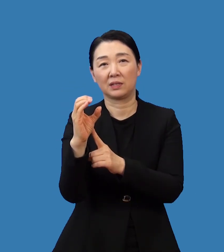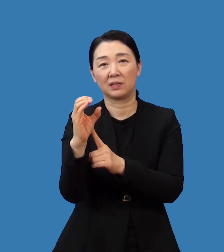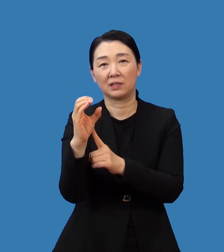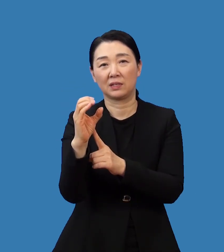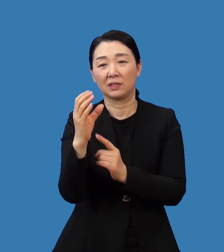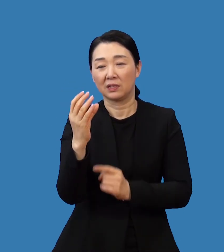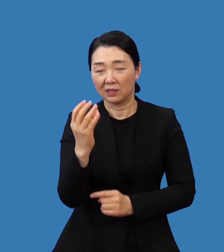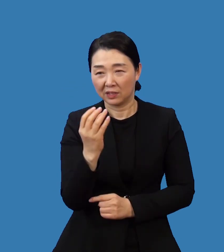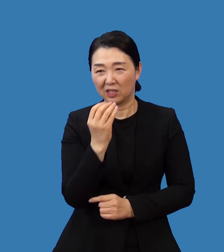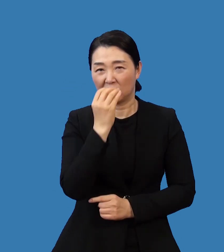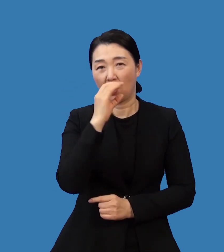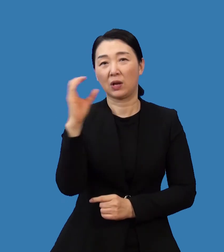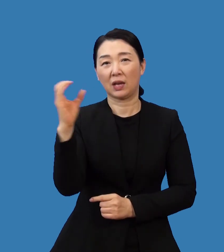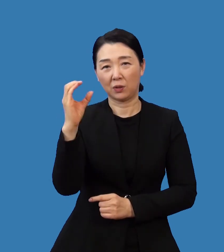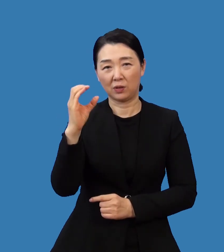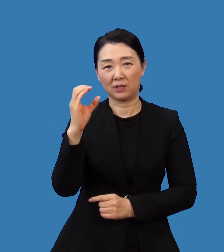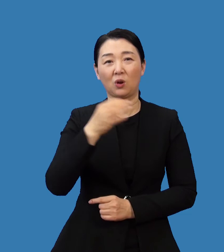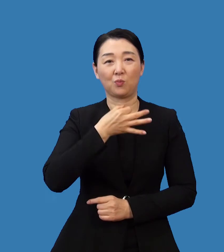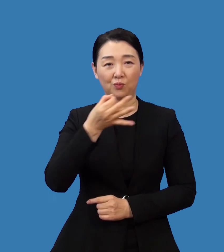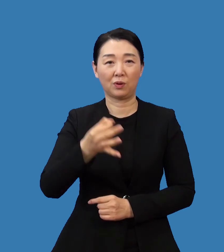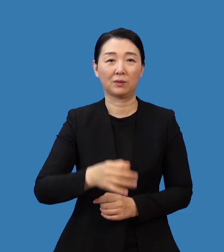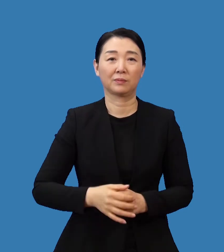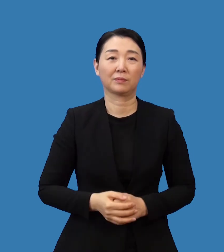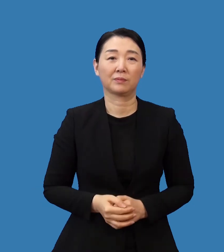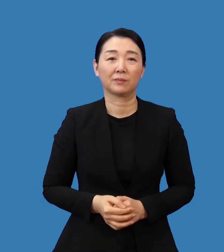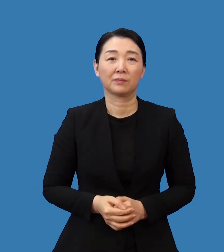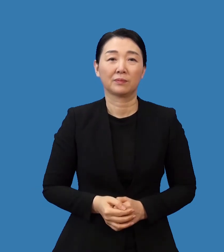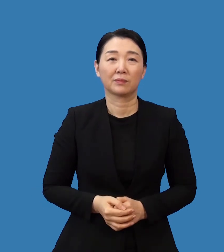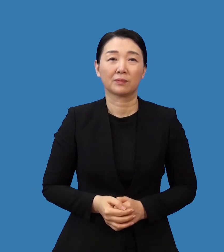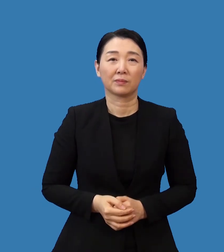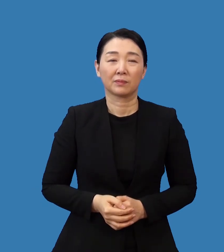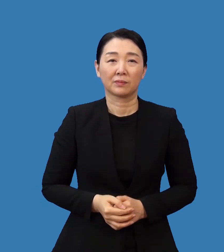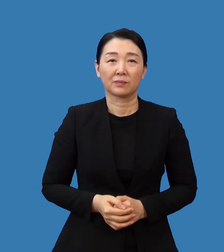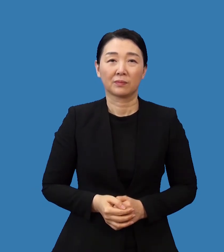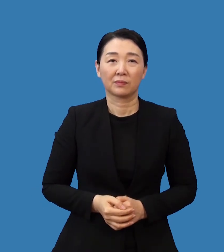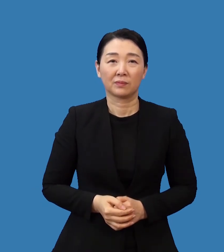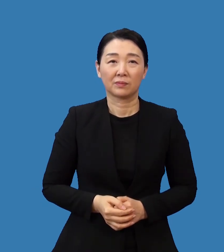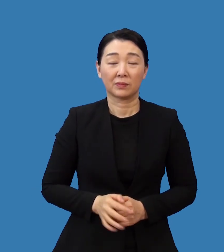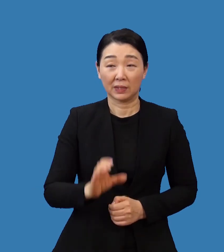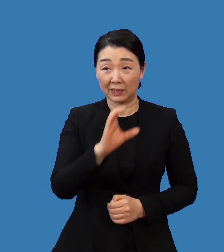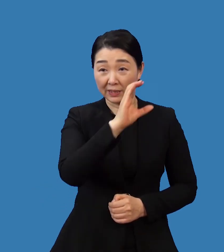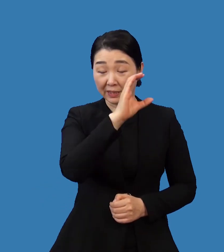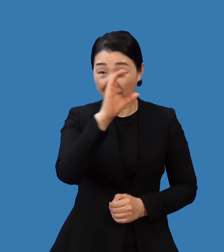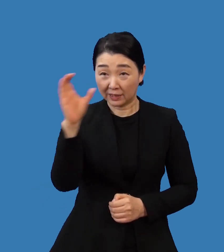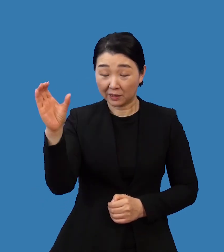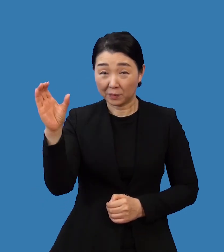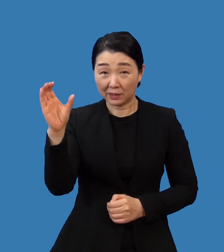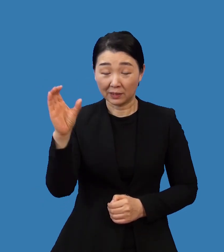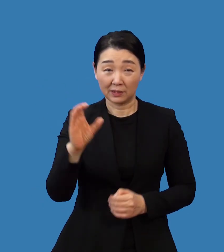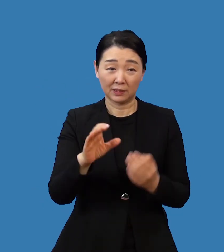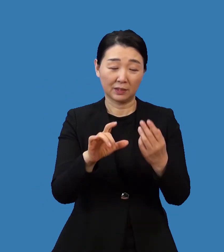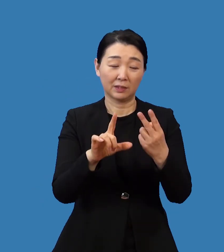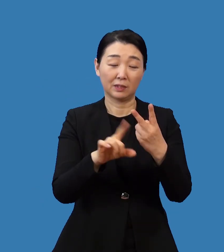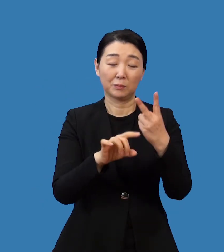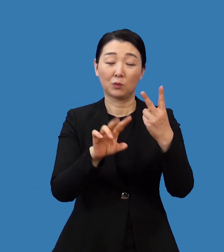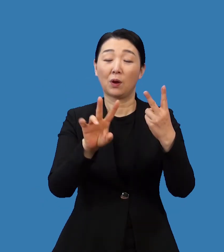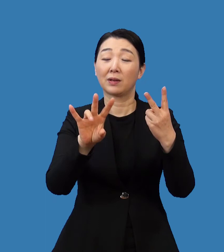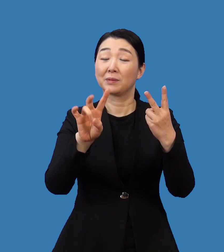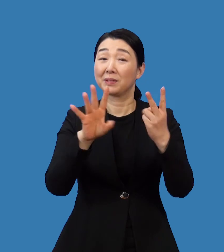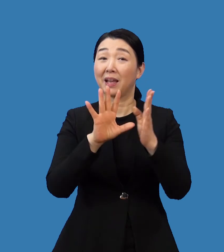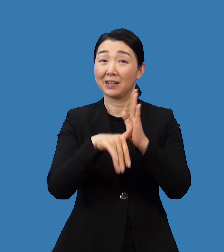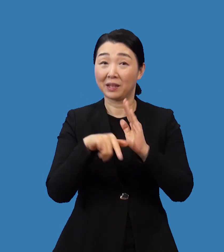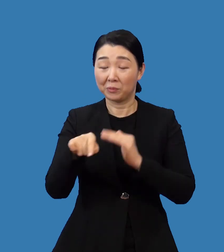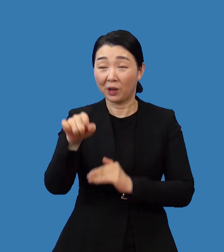캐터린 교회라고 부릅니다. 우리가 성탄 크리스마스 이브가 되면 전 세계 여기서부터